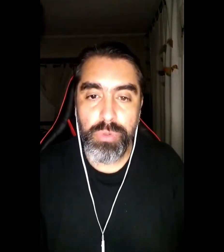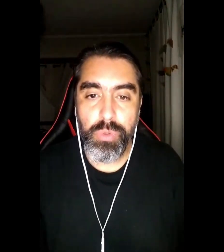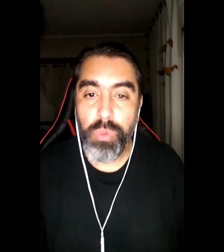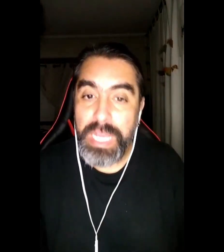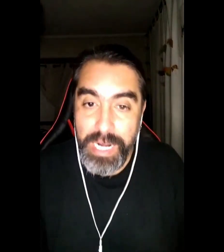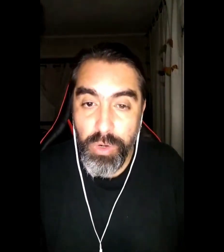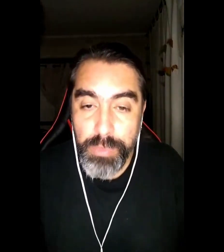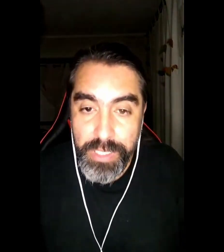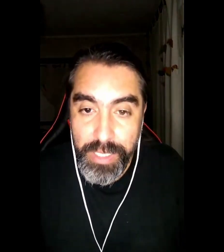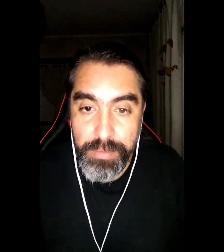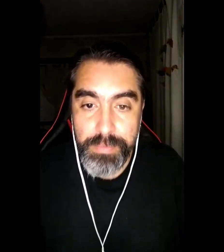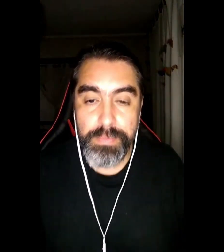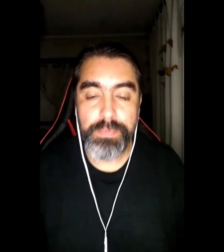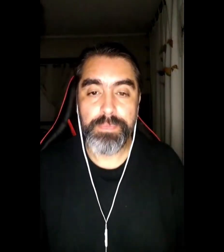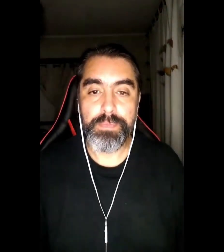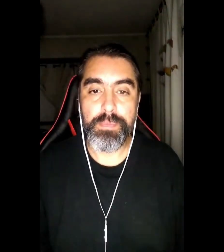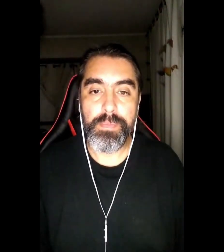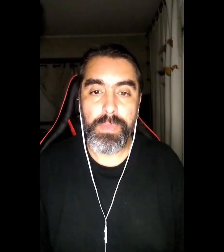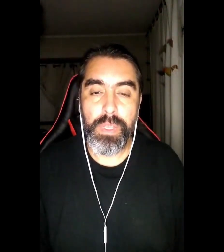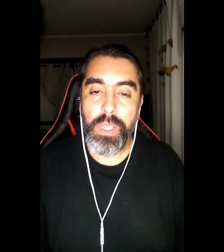somos una gran comunidad.